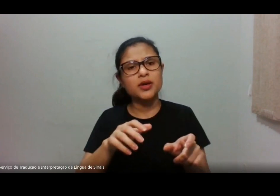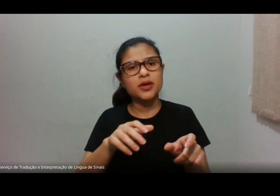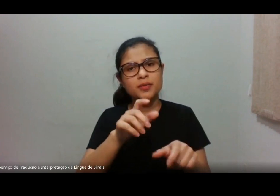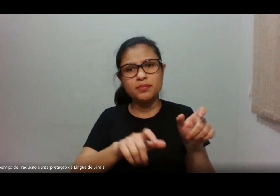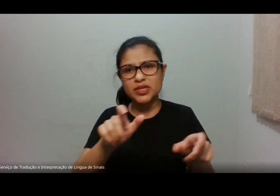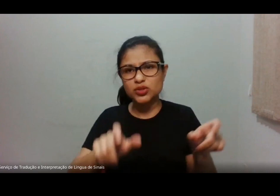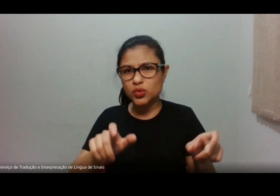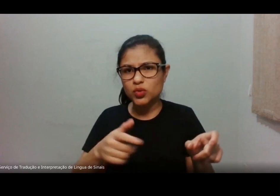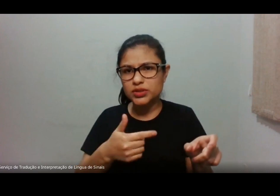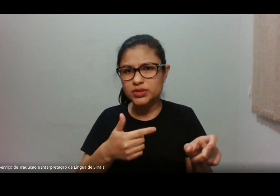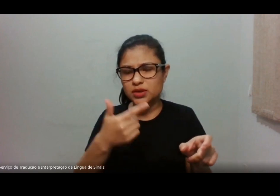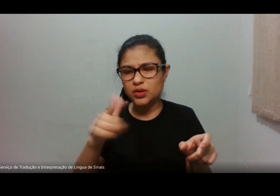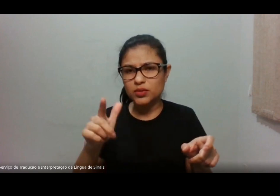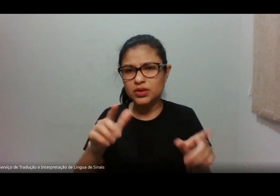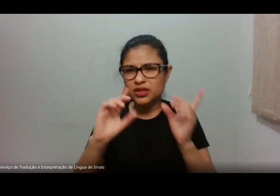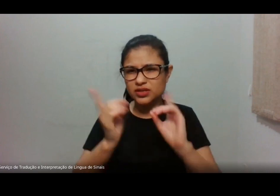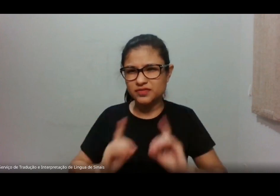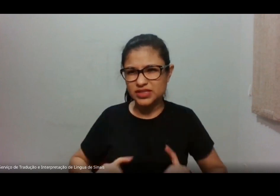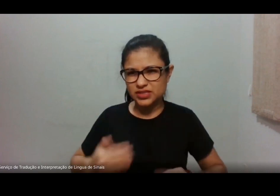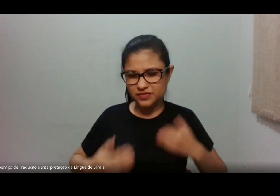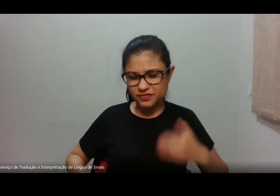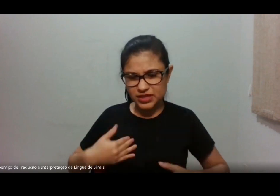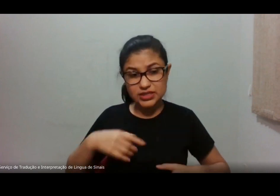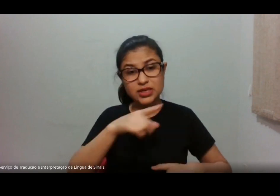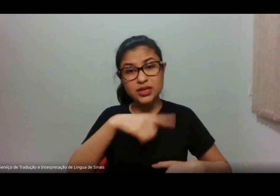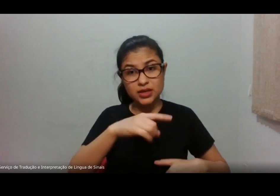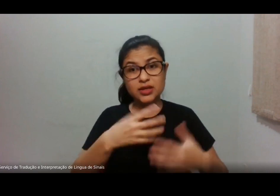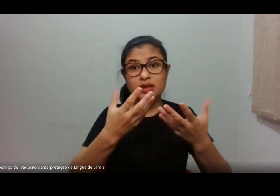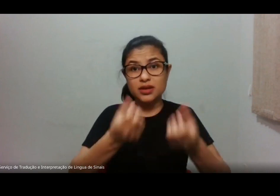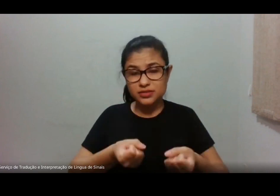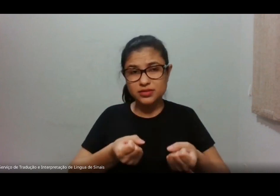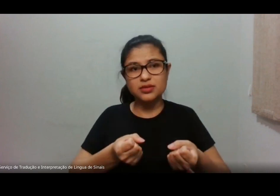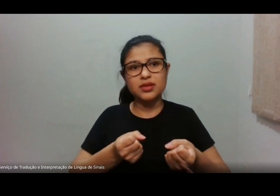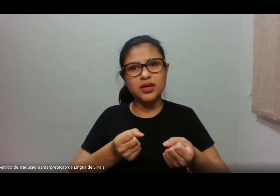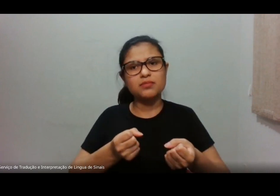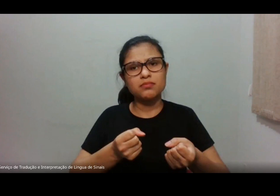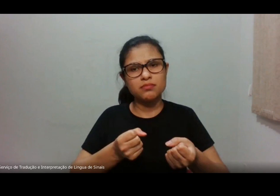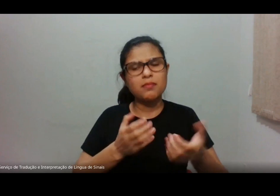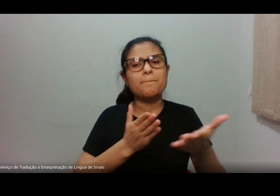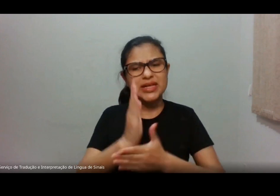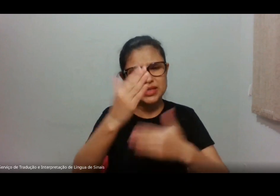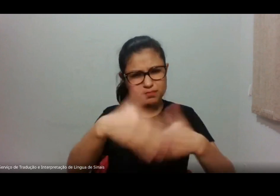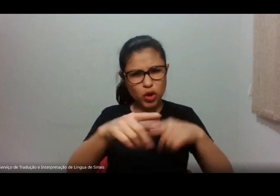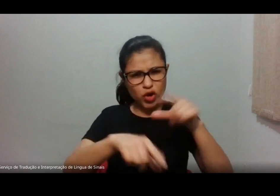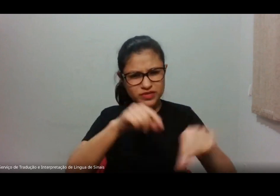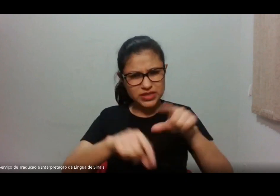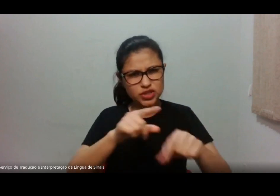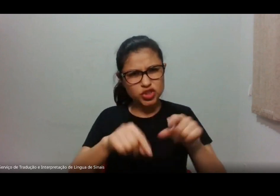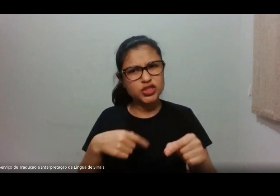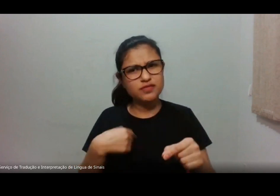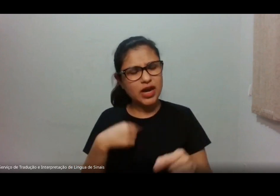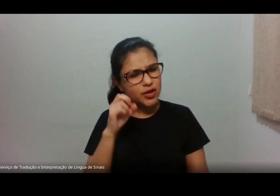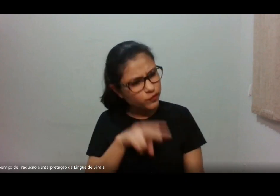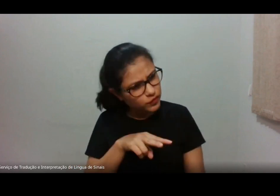sei, pessoas handicapadas, não sei, que tem algum problema, deficiência física, são aceitos, não precisa passar pela seleção. Falei, gente, maravilha, mas